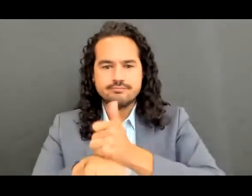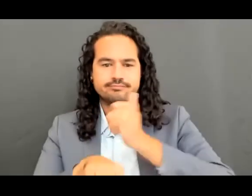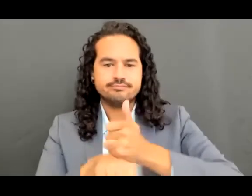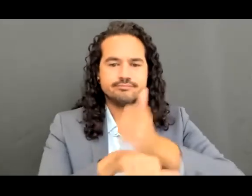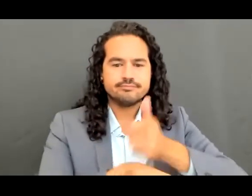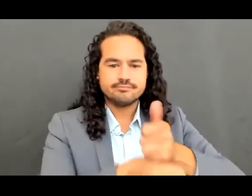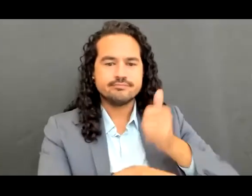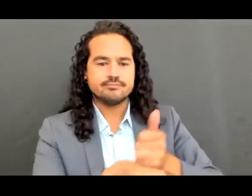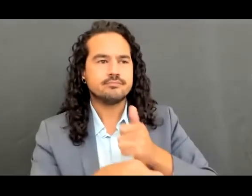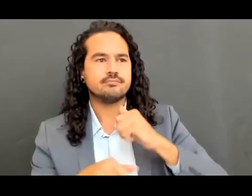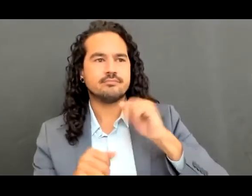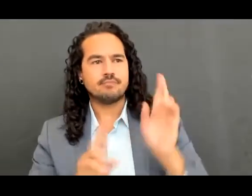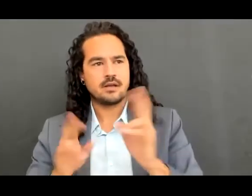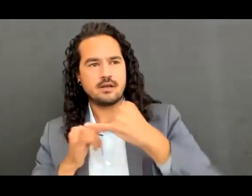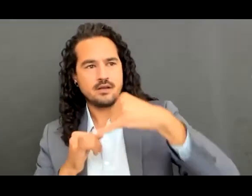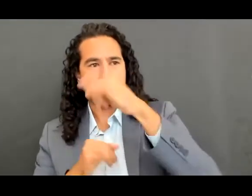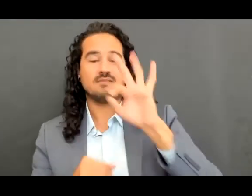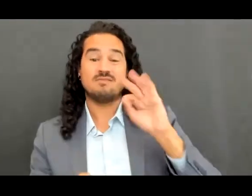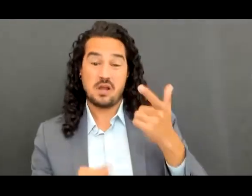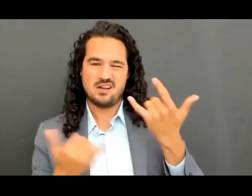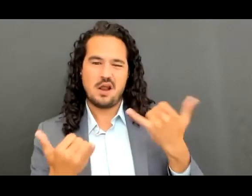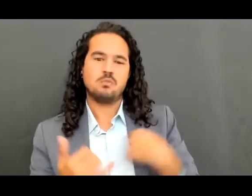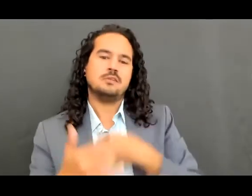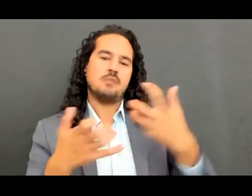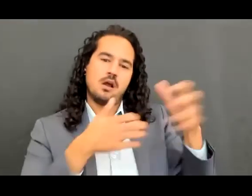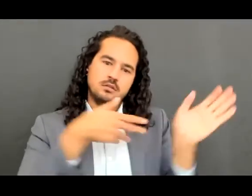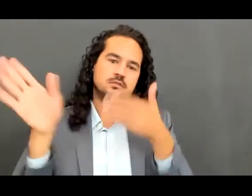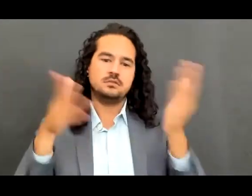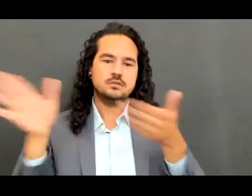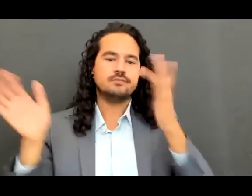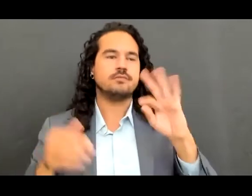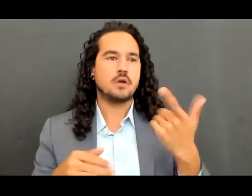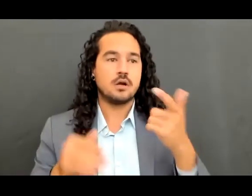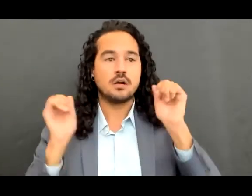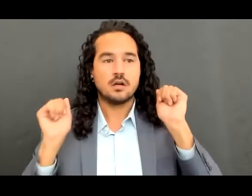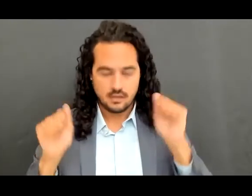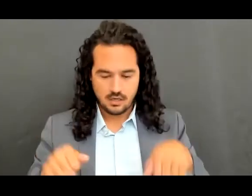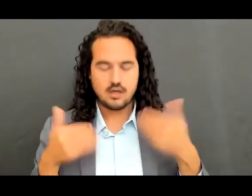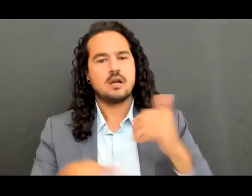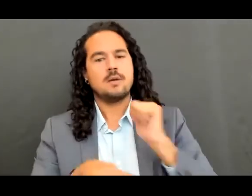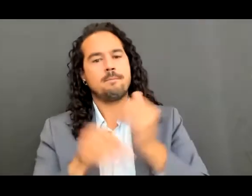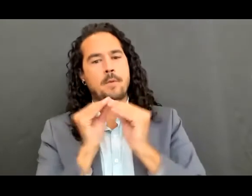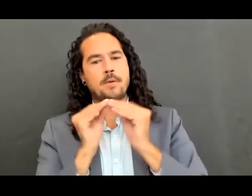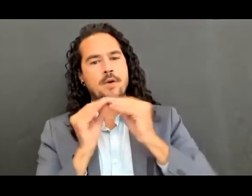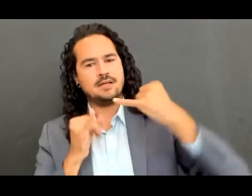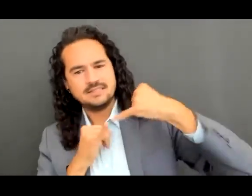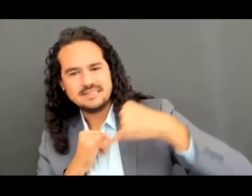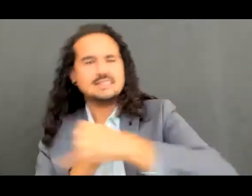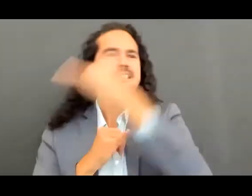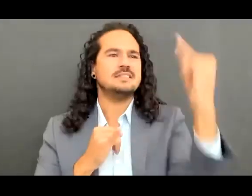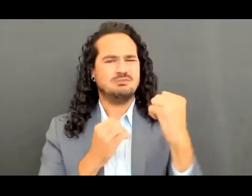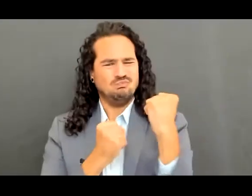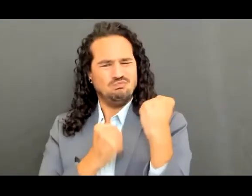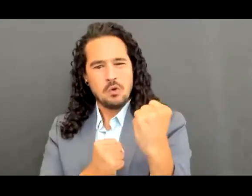irse para que podamos acabar con este incendio. Y bueno, las líneas de fuego van a ser muy importantes y tratar